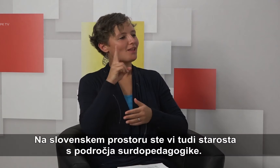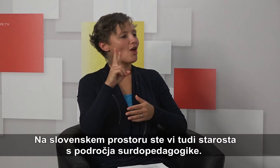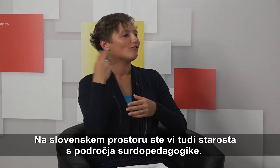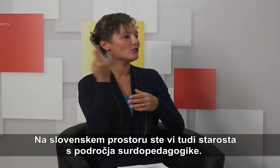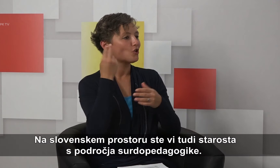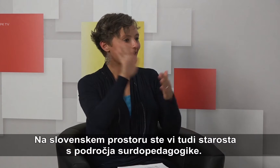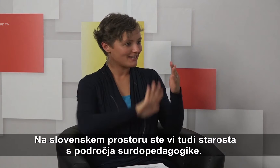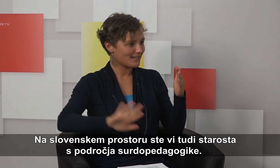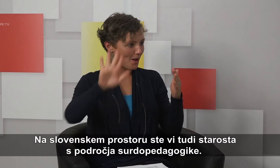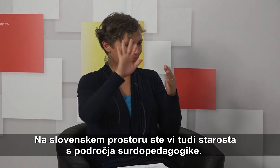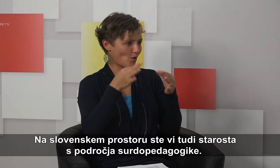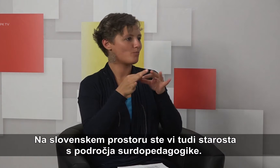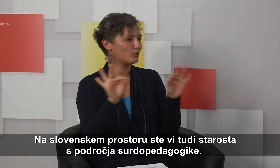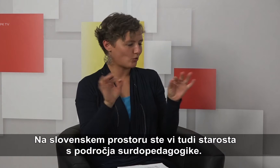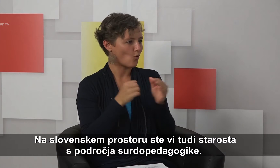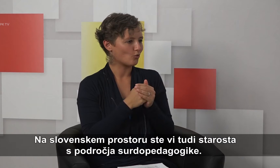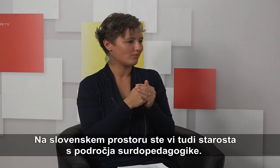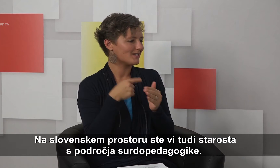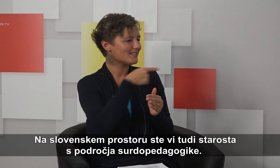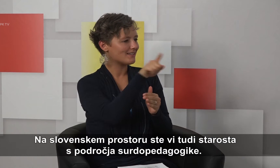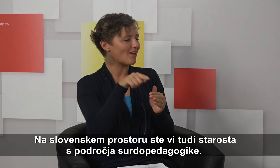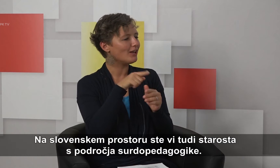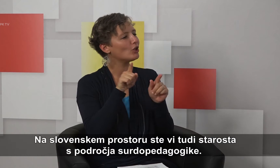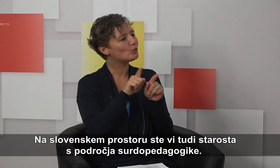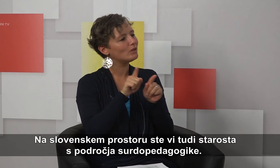V slovenskem prostoru pa vi tudi